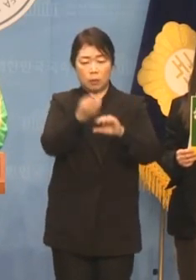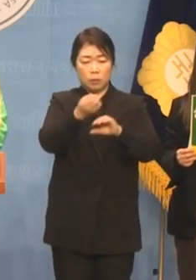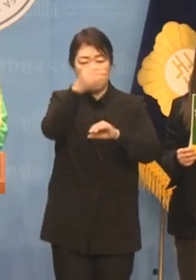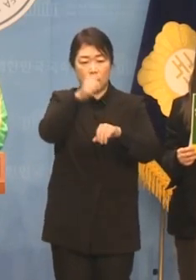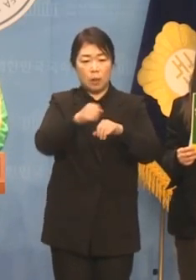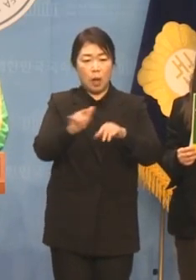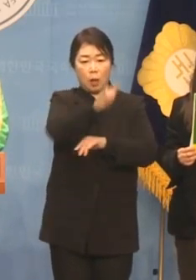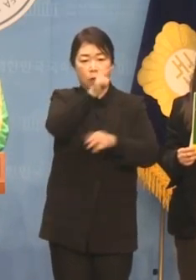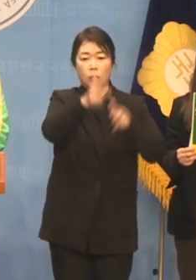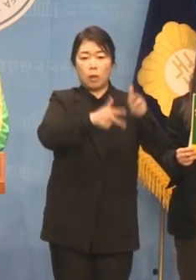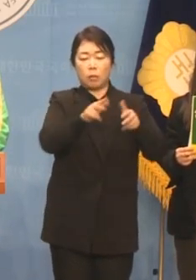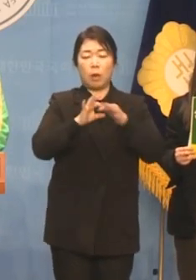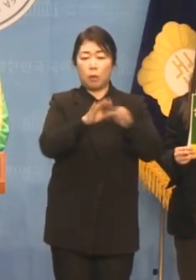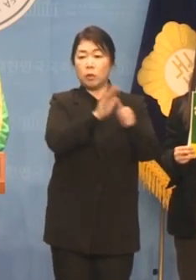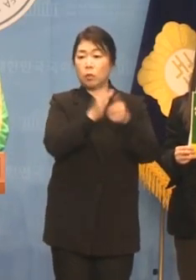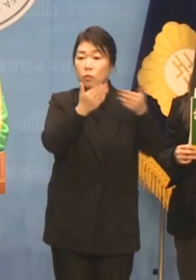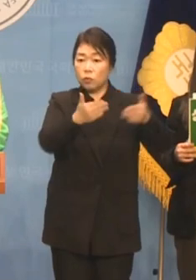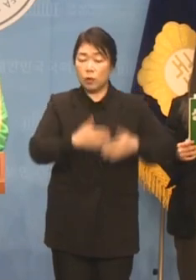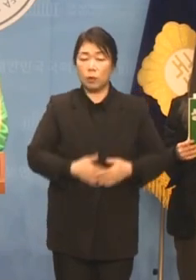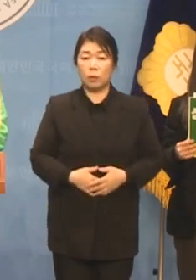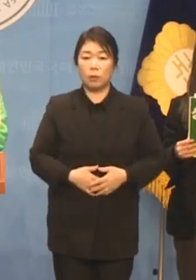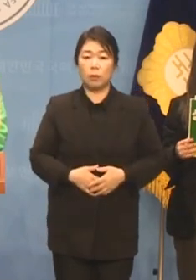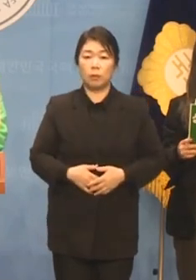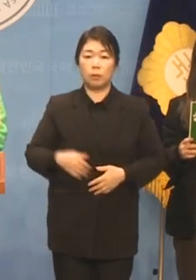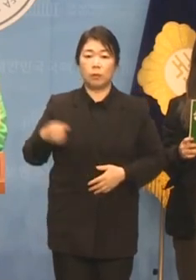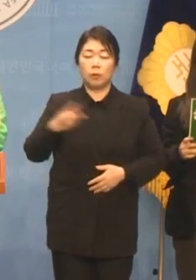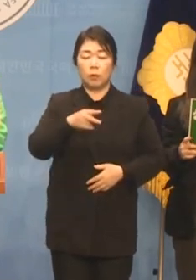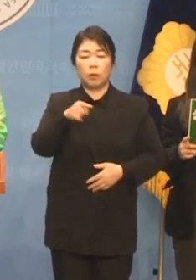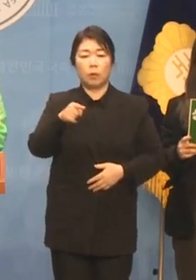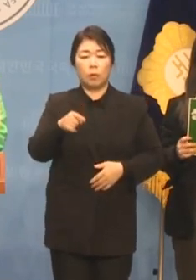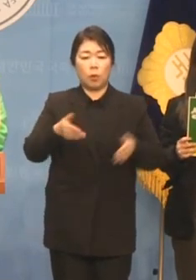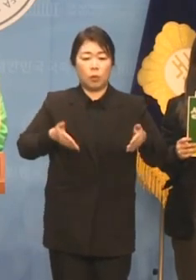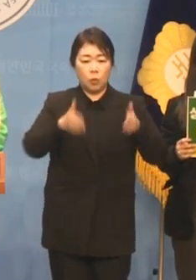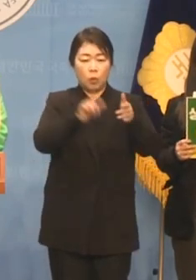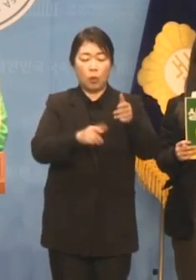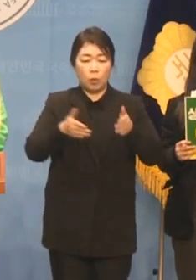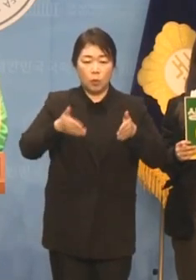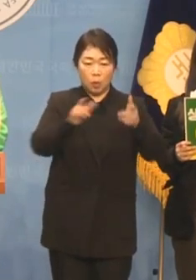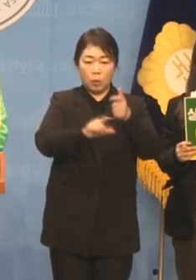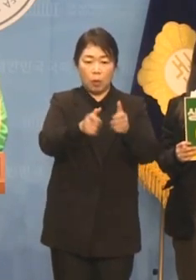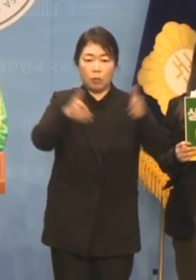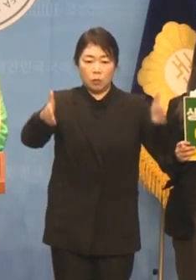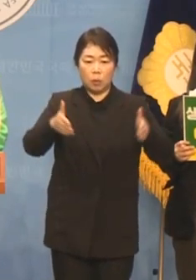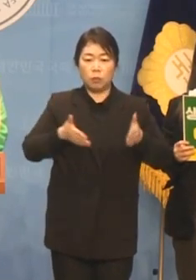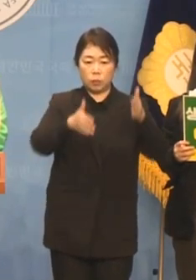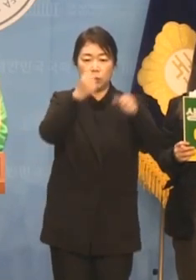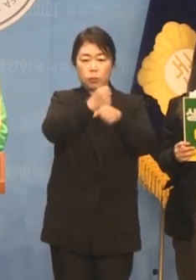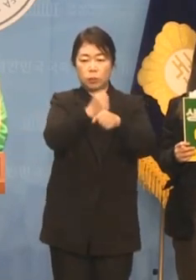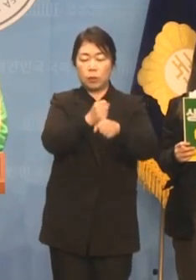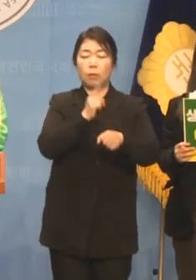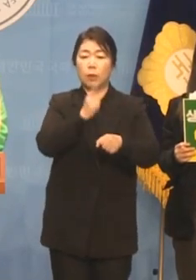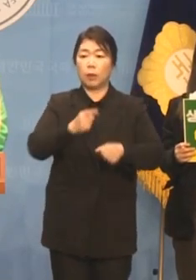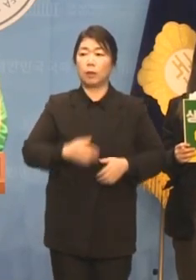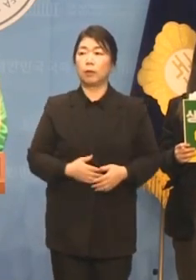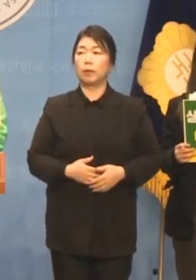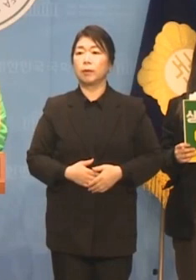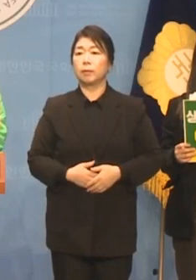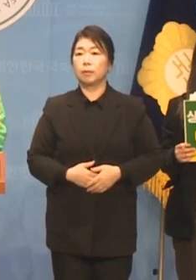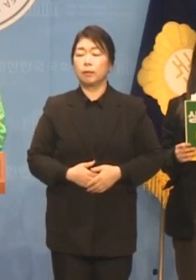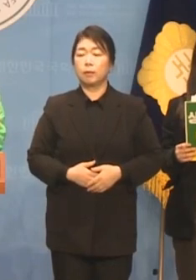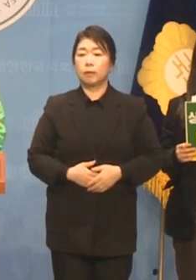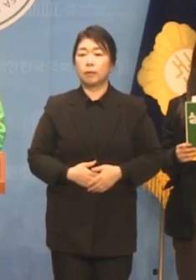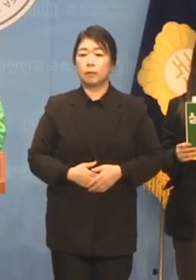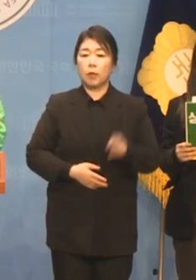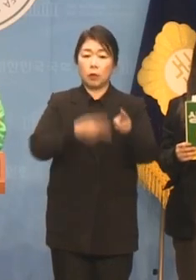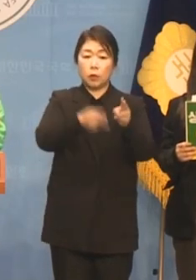항공산업을 지원하고 상가들을 더 해어 도로를 더 짓겠다는 공약으로 일관하고 있습니다 있는